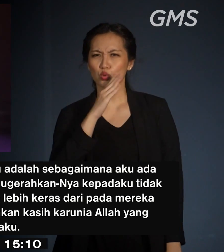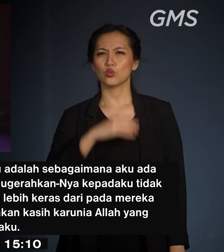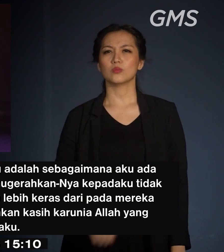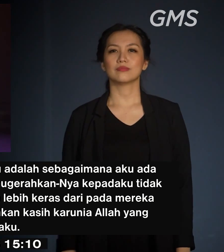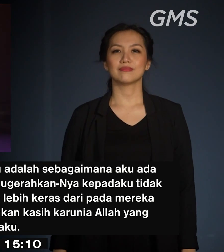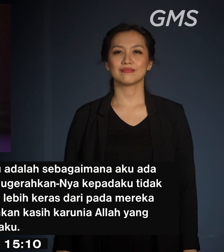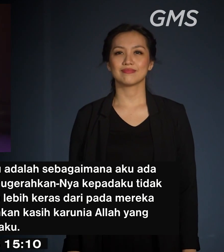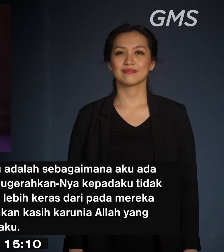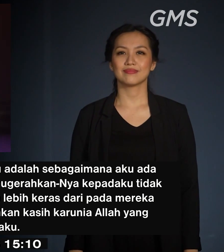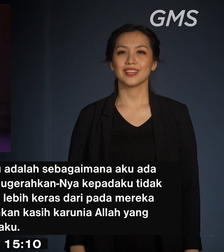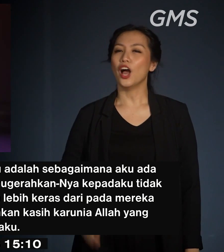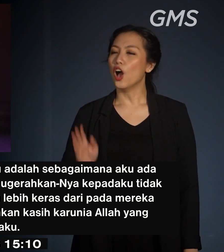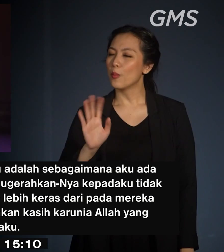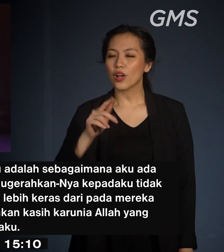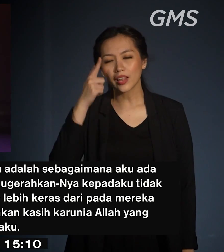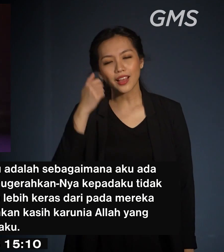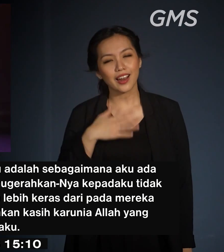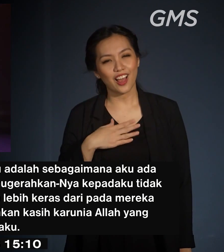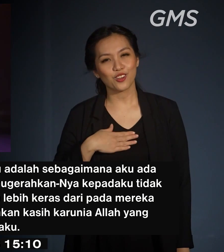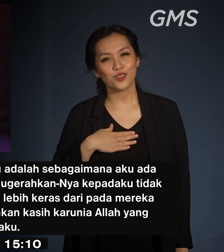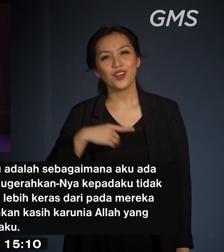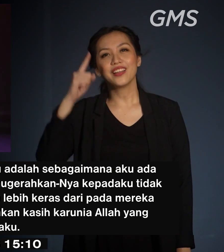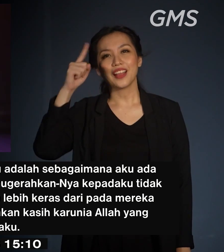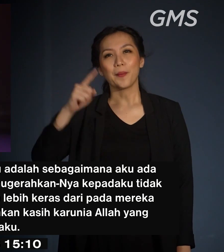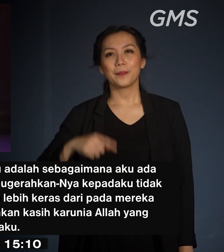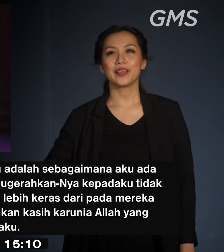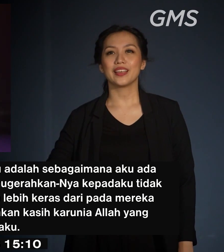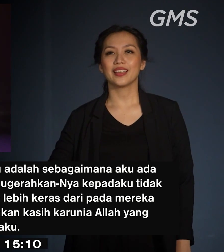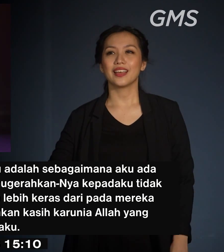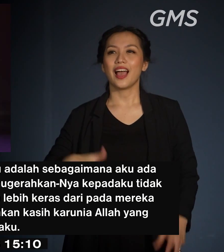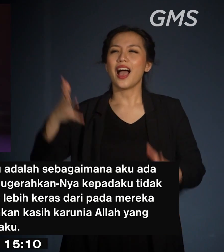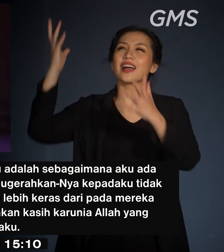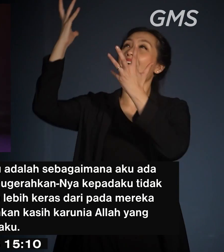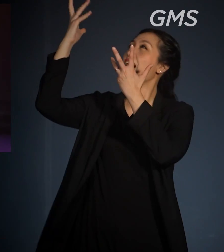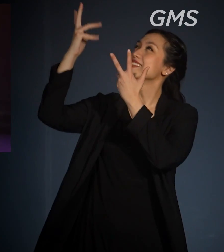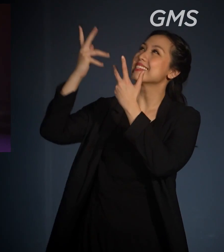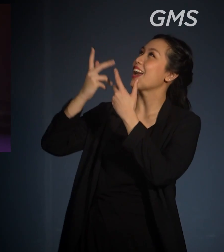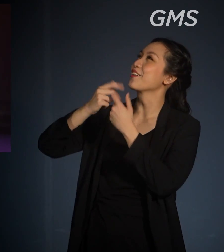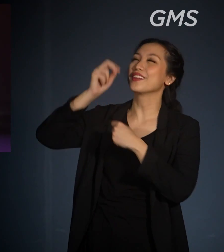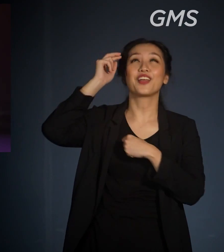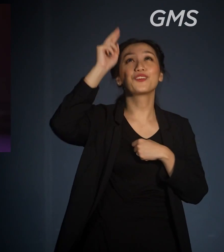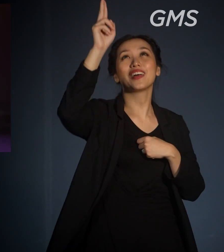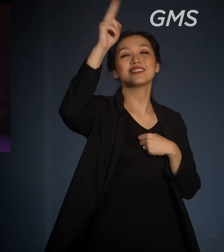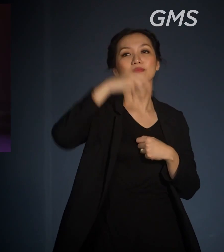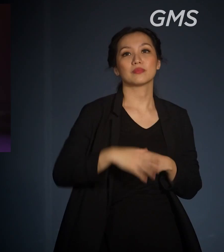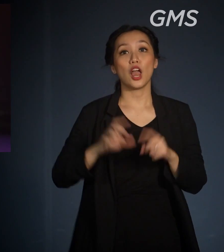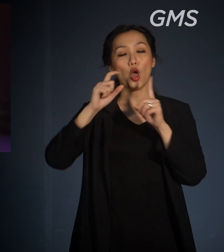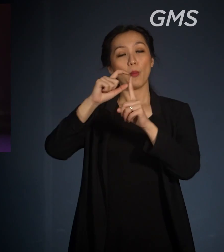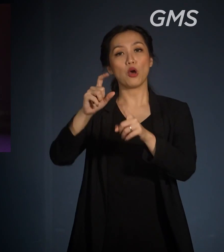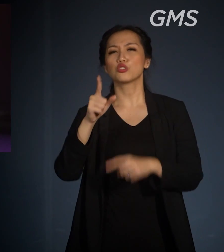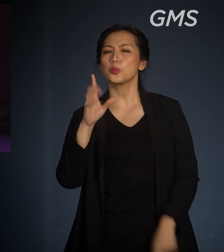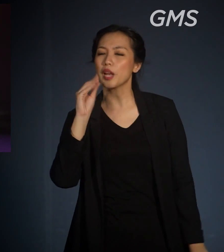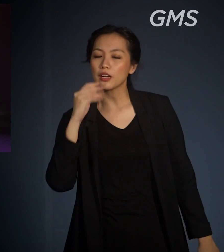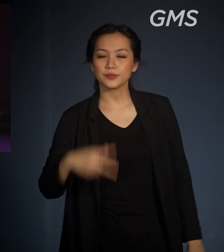Allah yang menyertai aku. Jadi Paulus ini berani ngomong begini, aku ini karena kasih